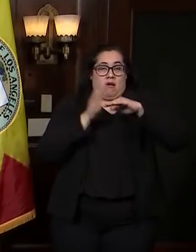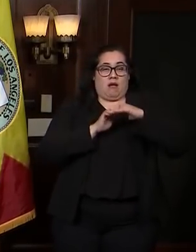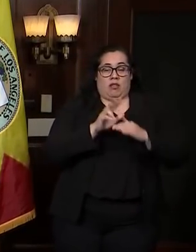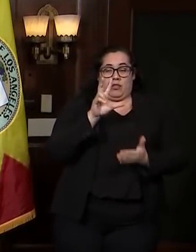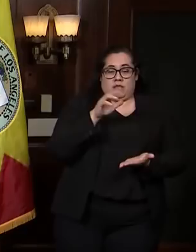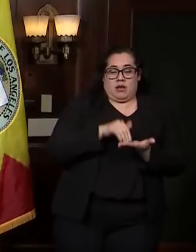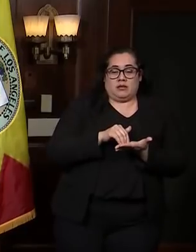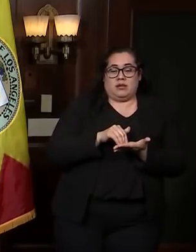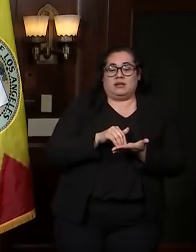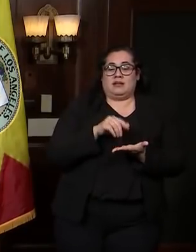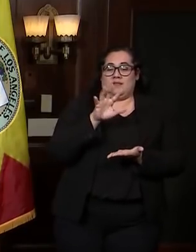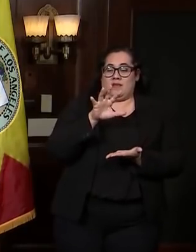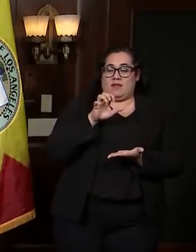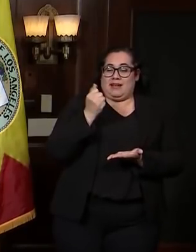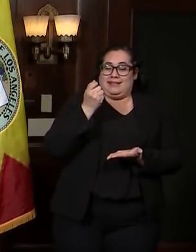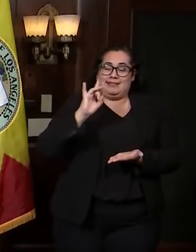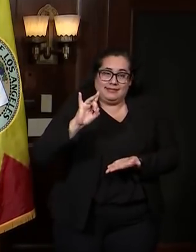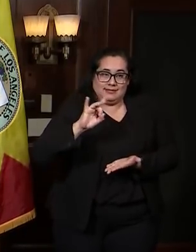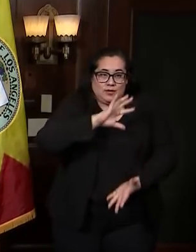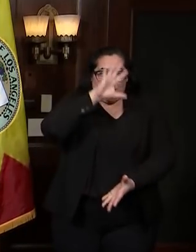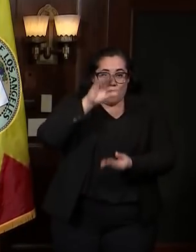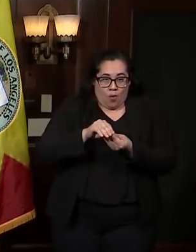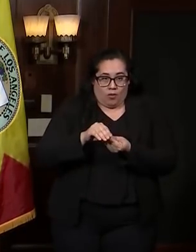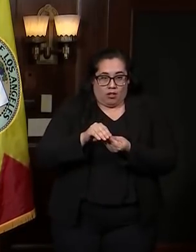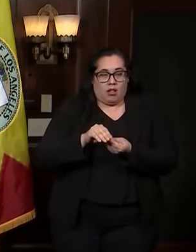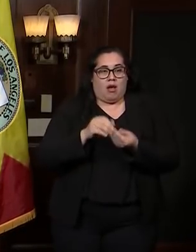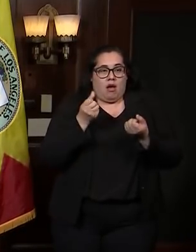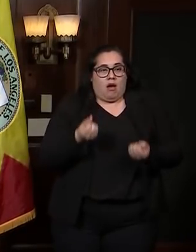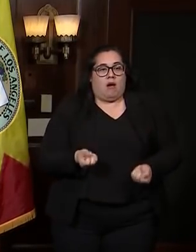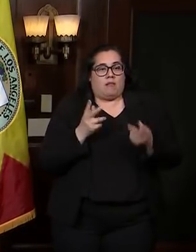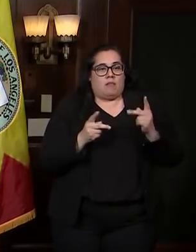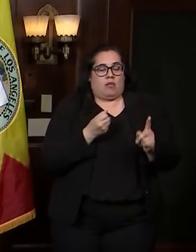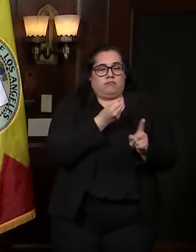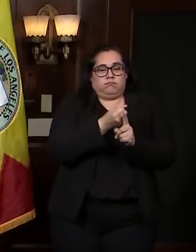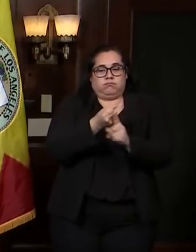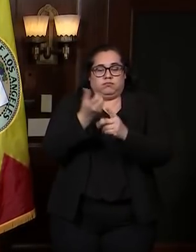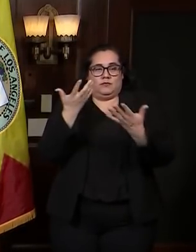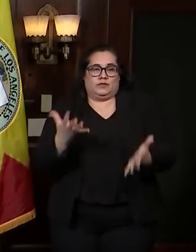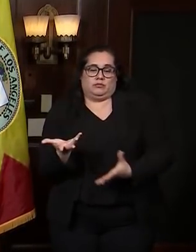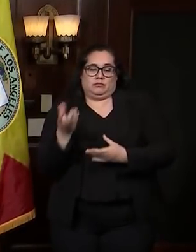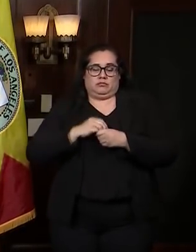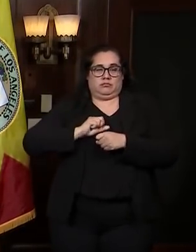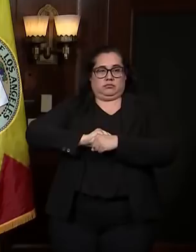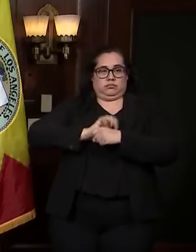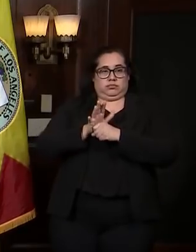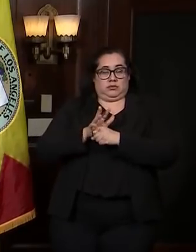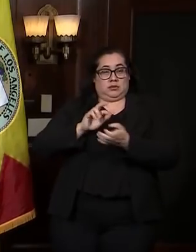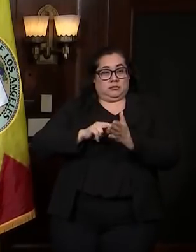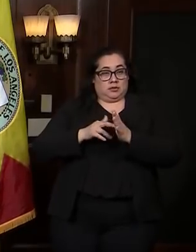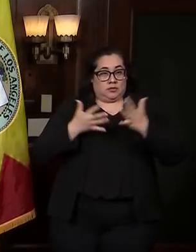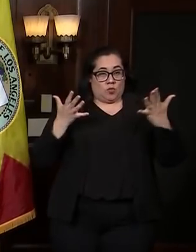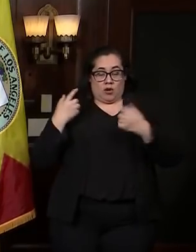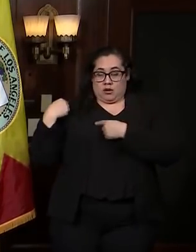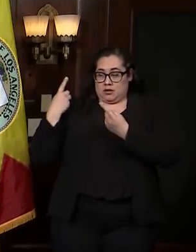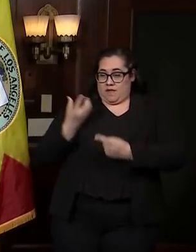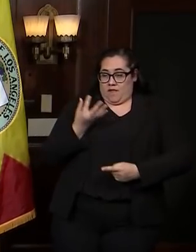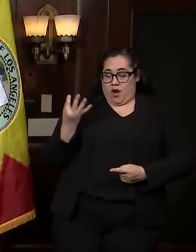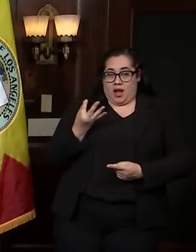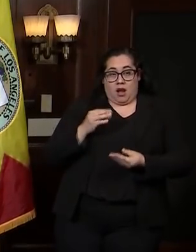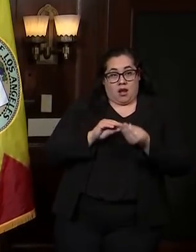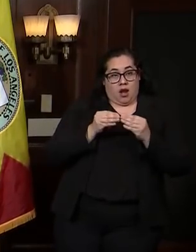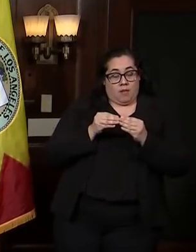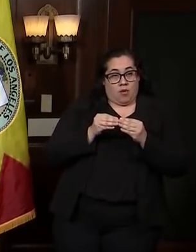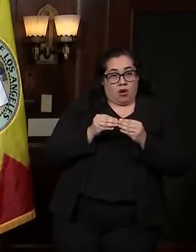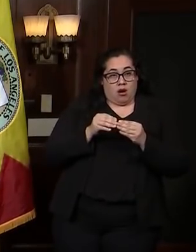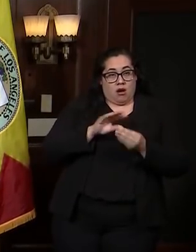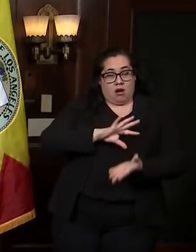3,518 casos totales. Esto significa que desde el viernes el número de casos en el condado de Los Ángeles